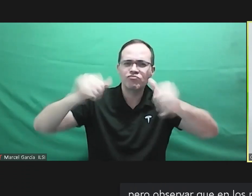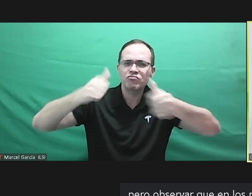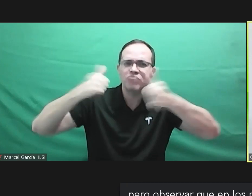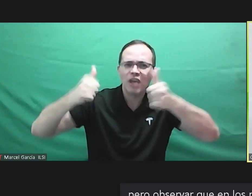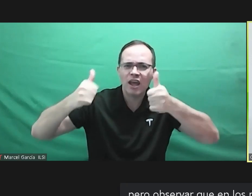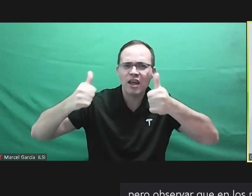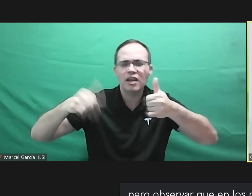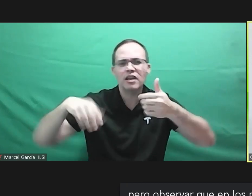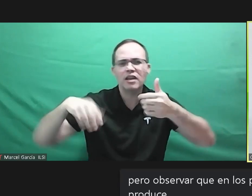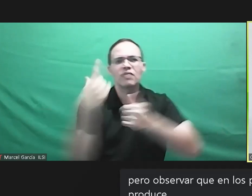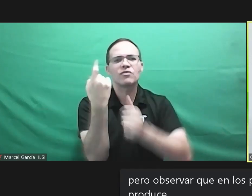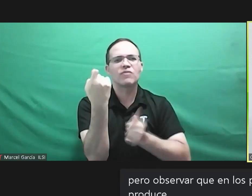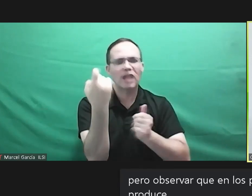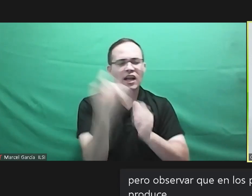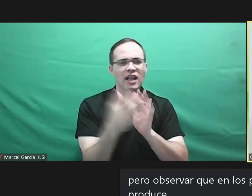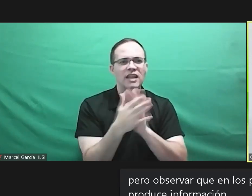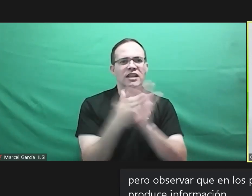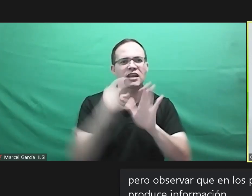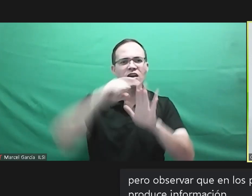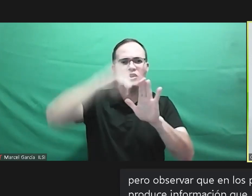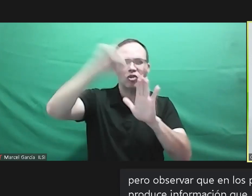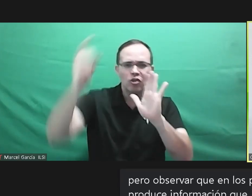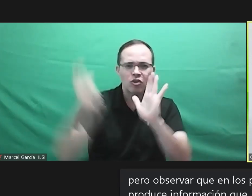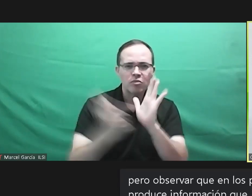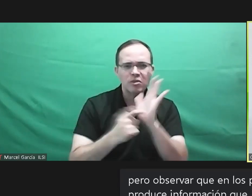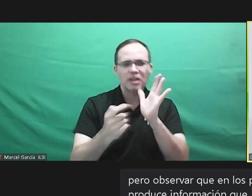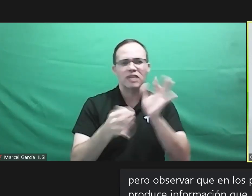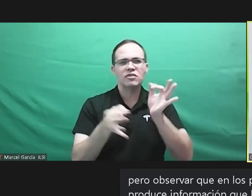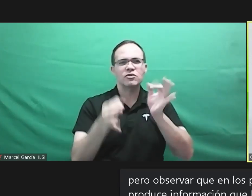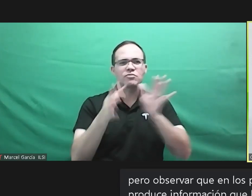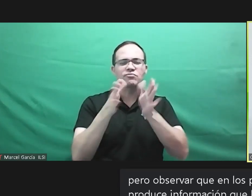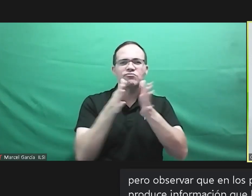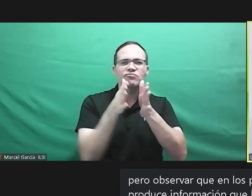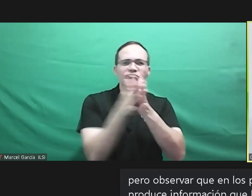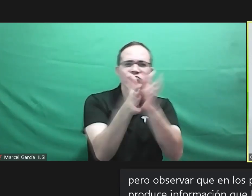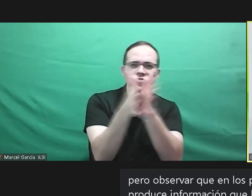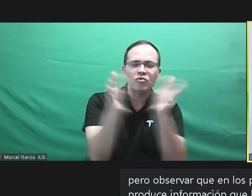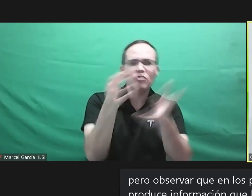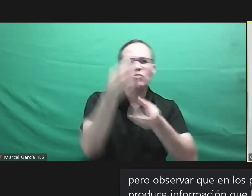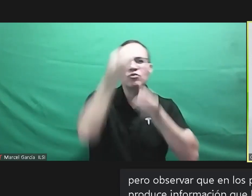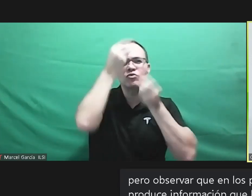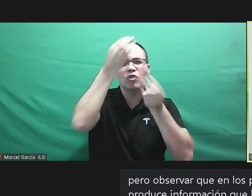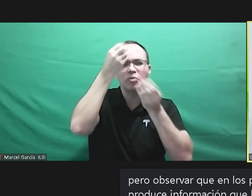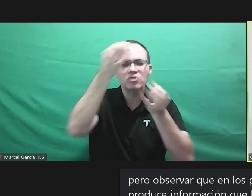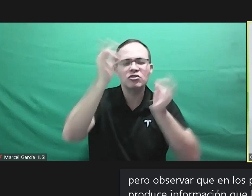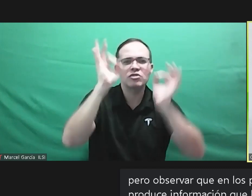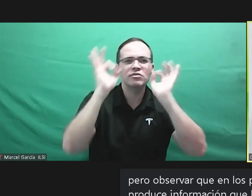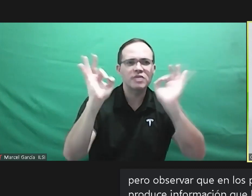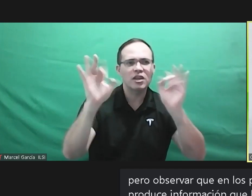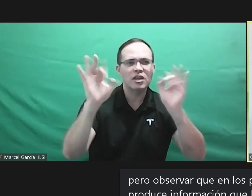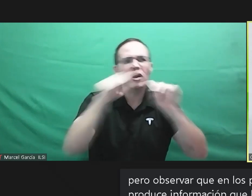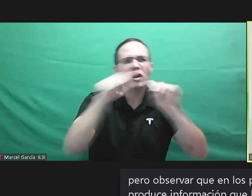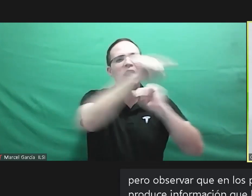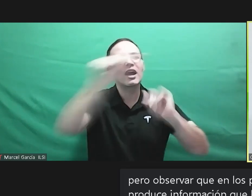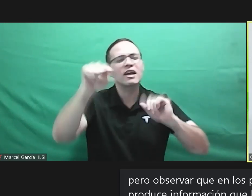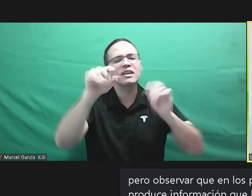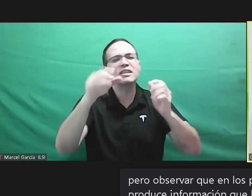que presenten un diagnóstico completo, fiable, de cuál es la situación en los sistemas educativos.